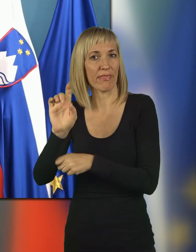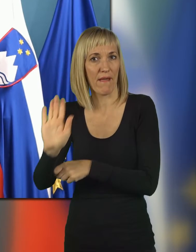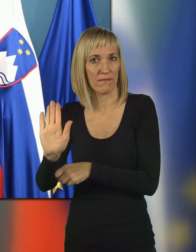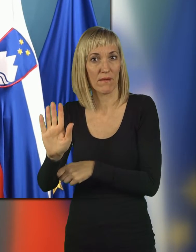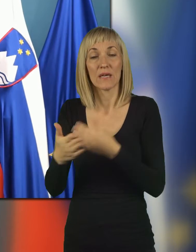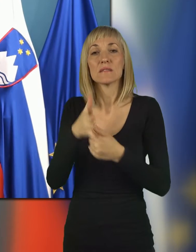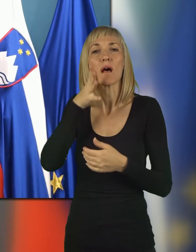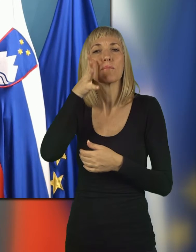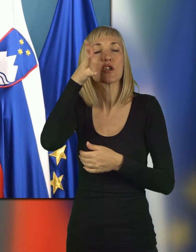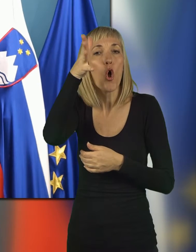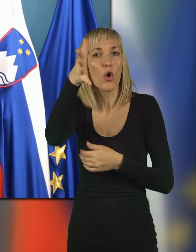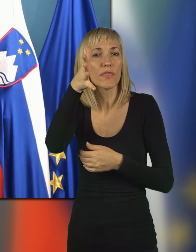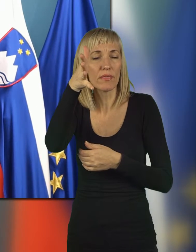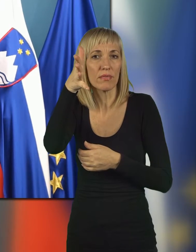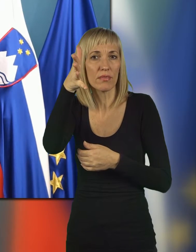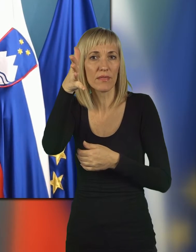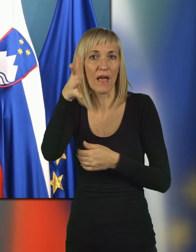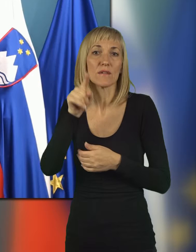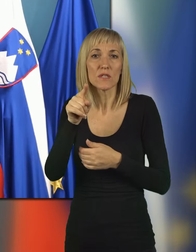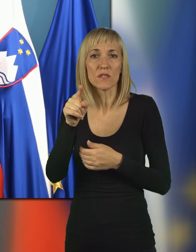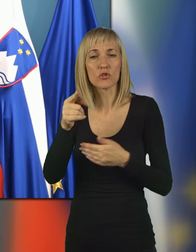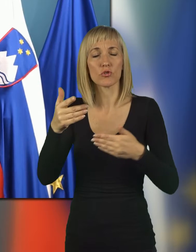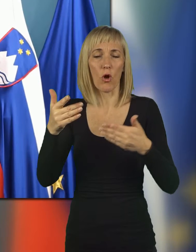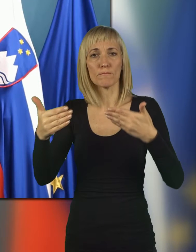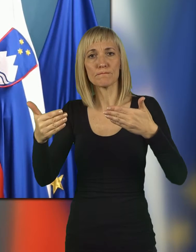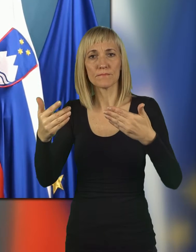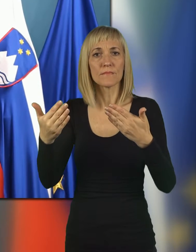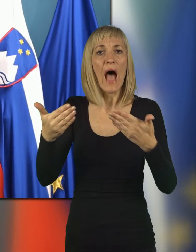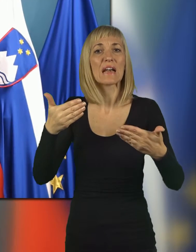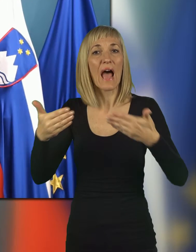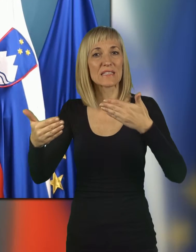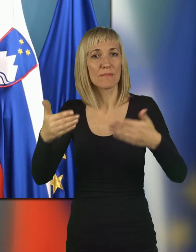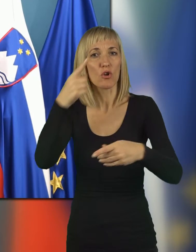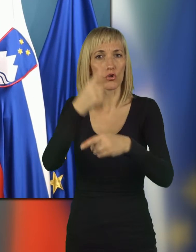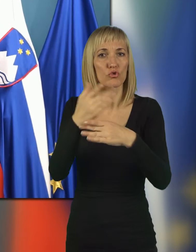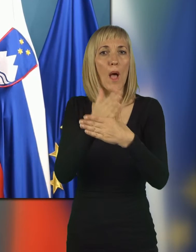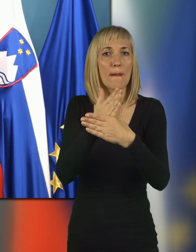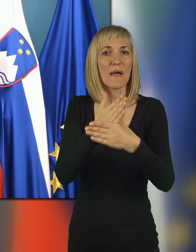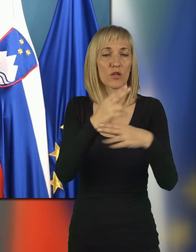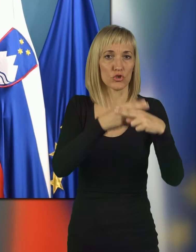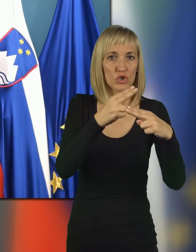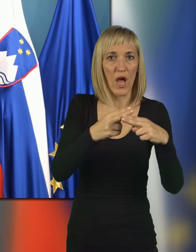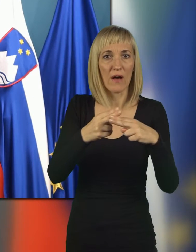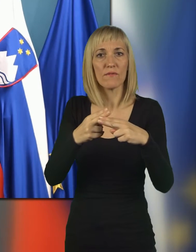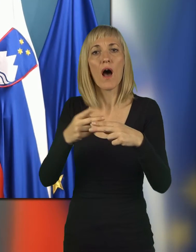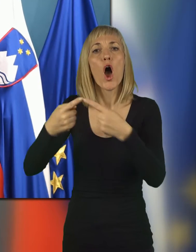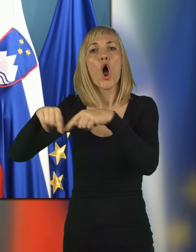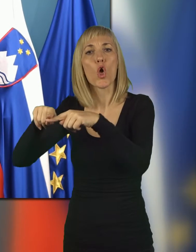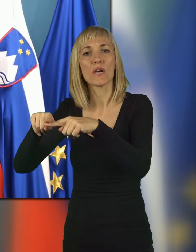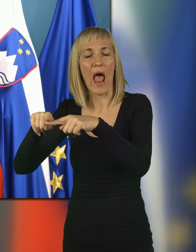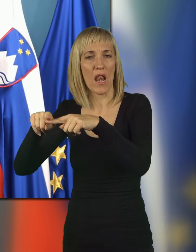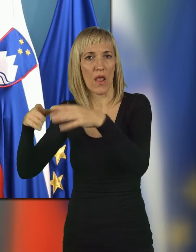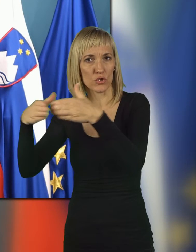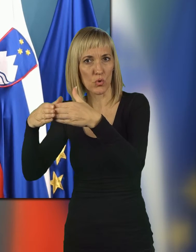Za naprej, v prihodnih letih je to razmerje trajno določeno med državo in lokalno skupnostjo, da bo država